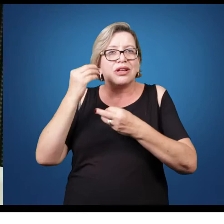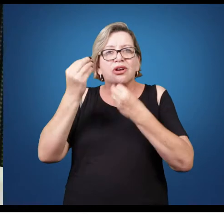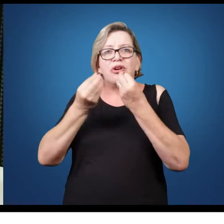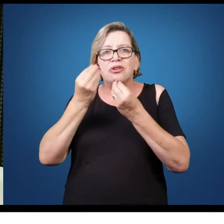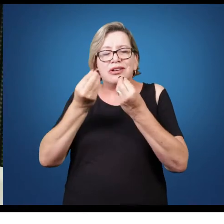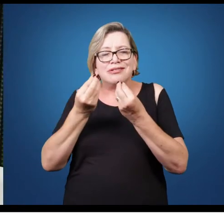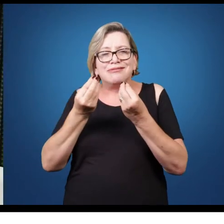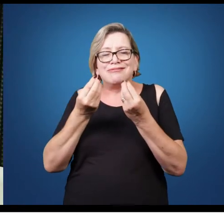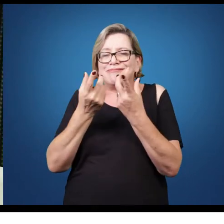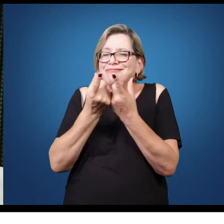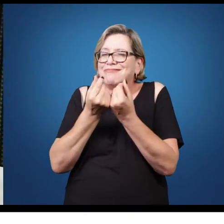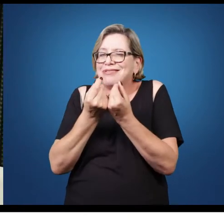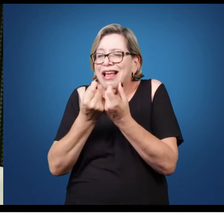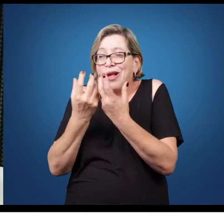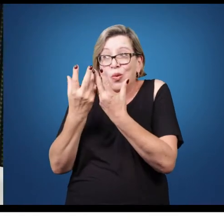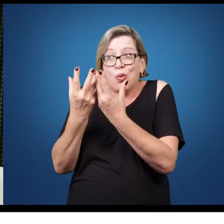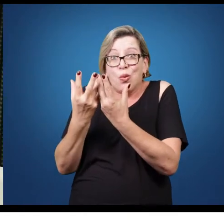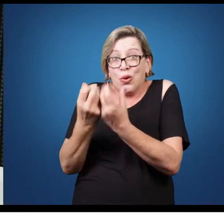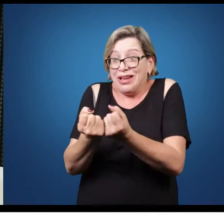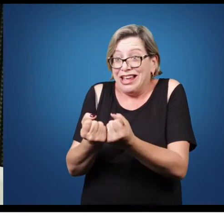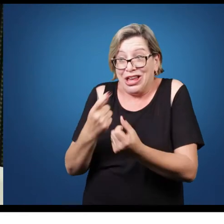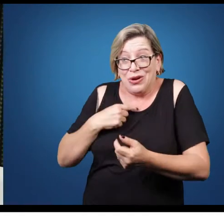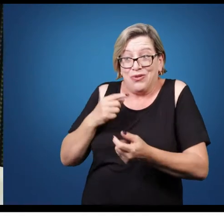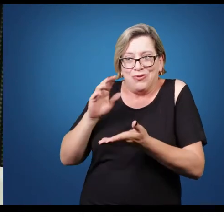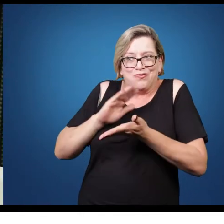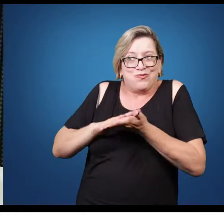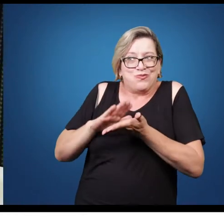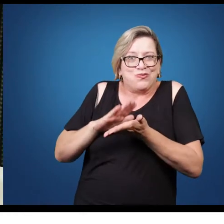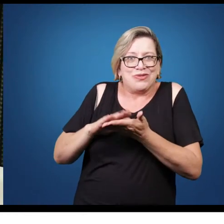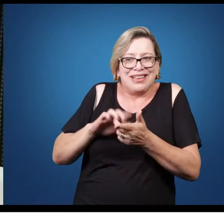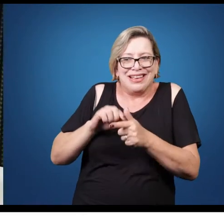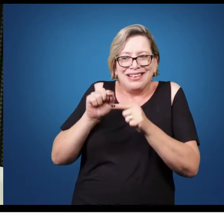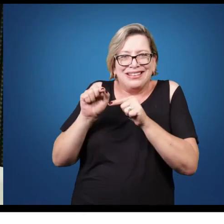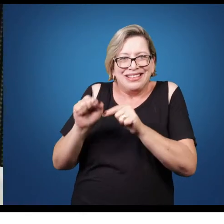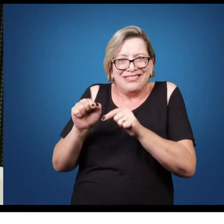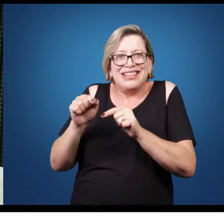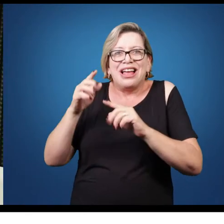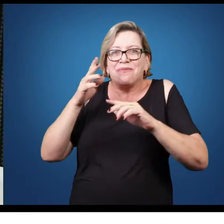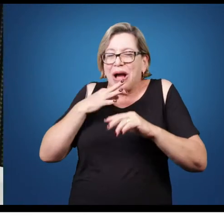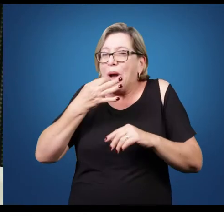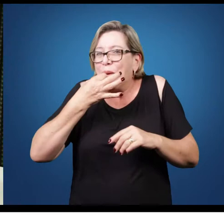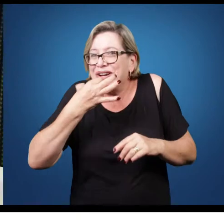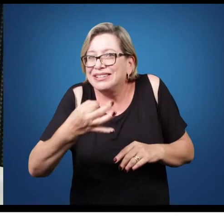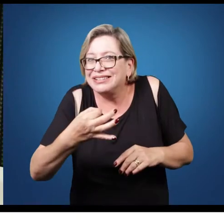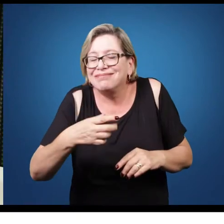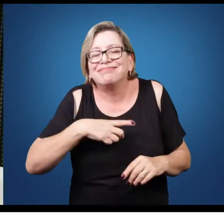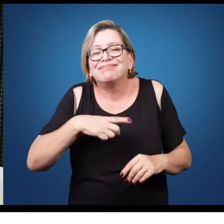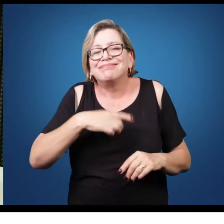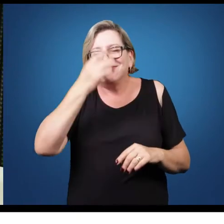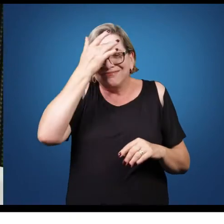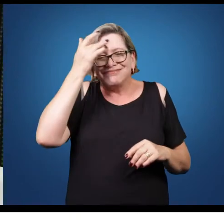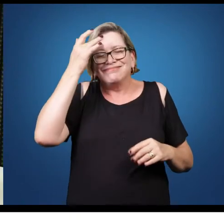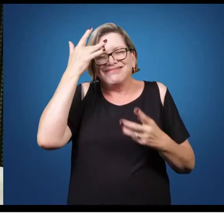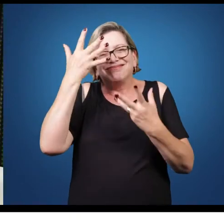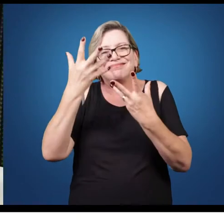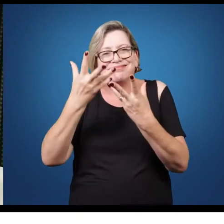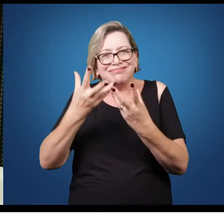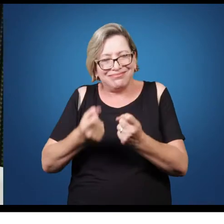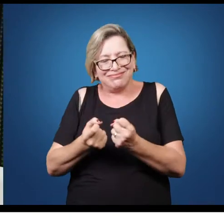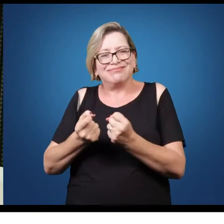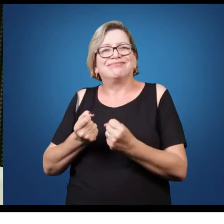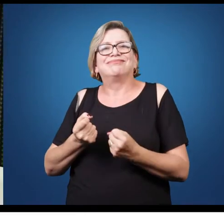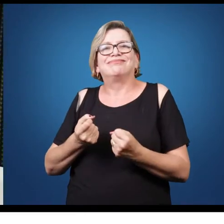sistema financeiro que falou se não investir tem problemas em falar mal de tudo tem gente que consome isso a gente